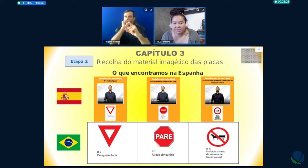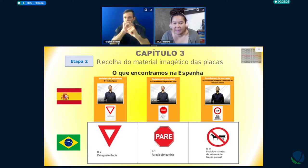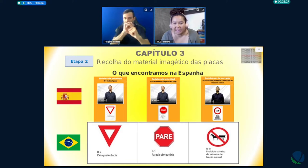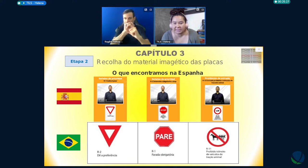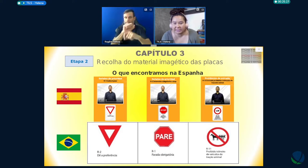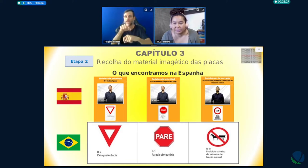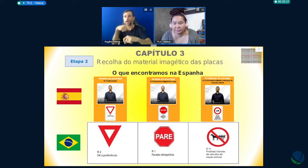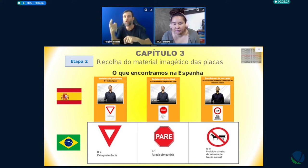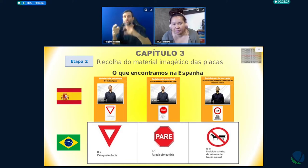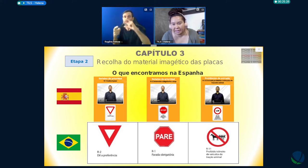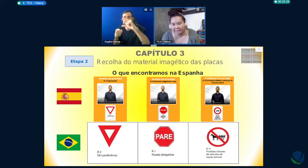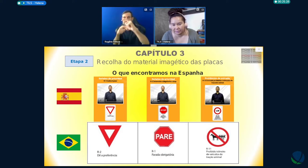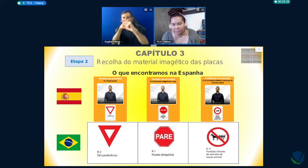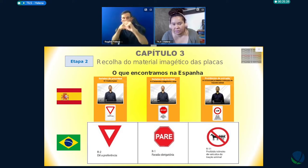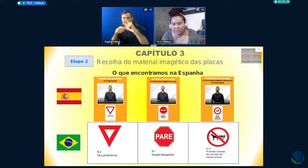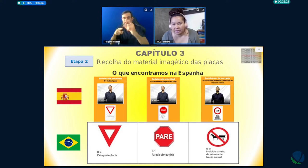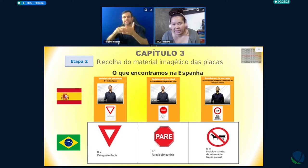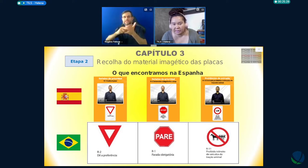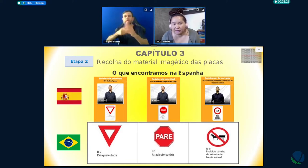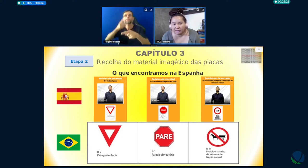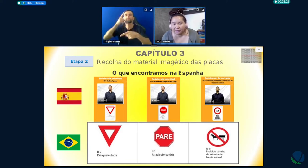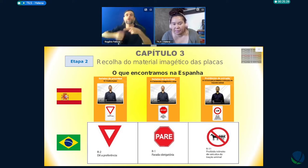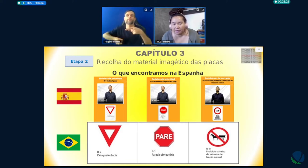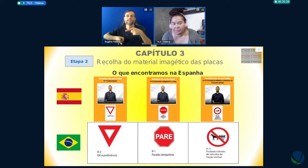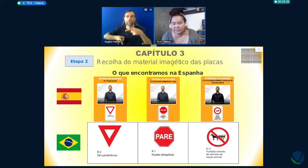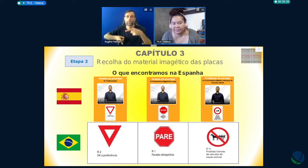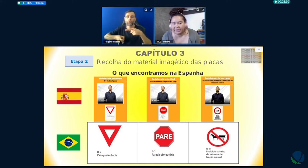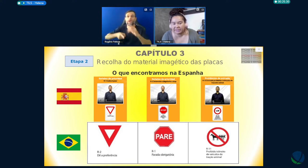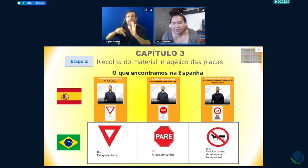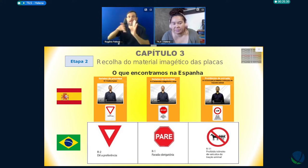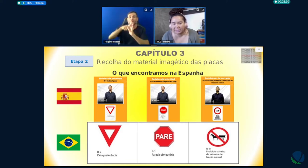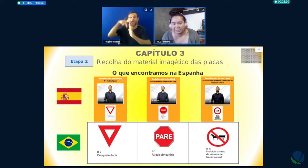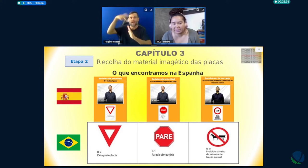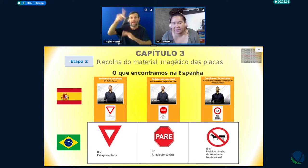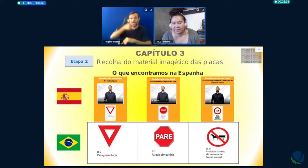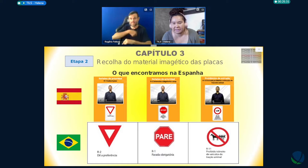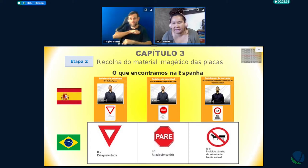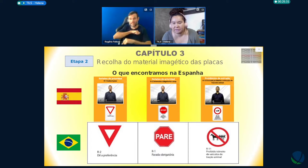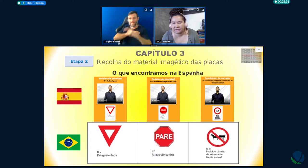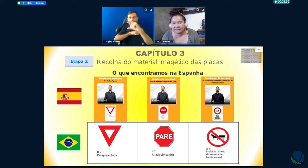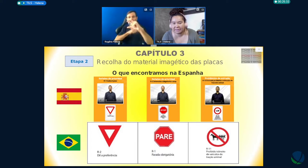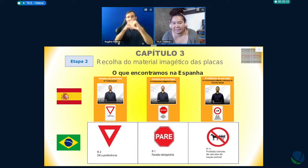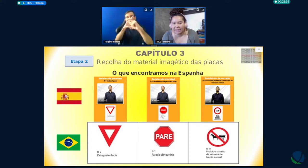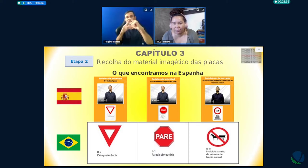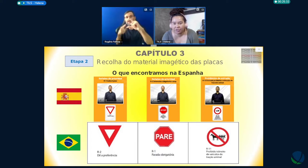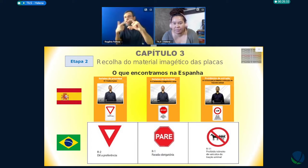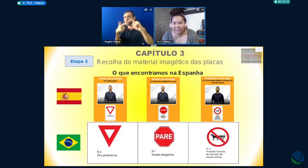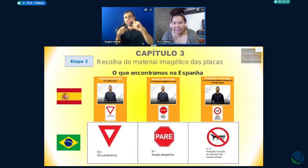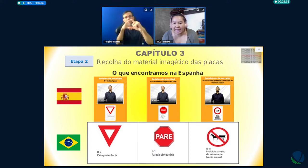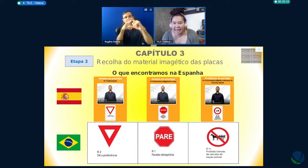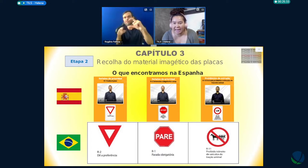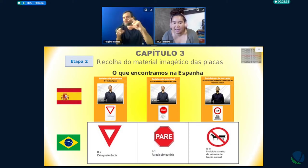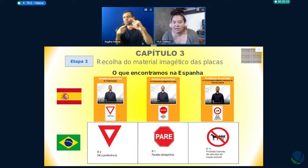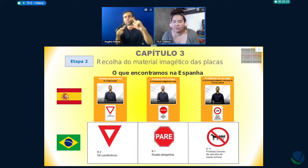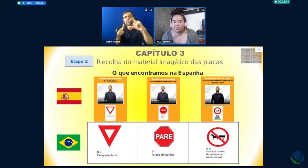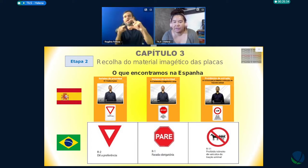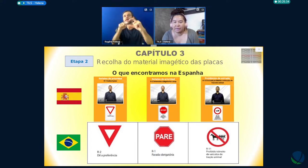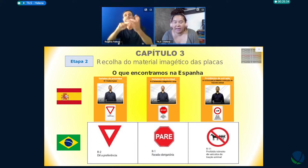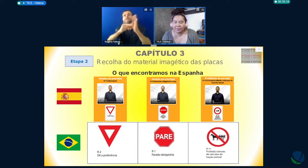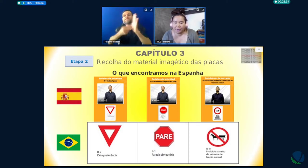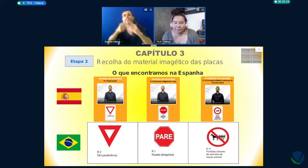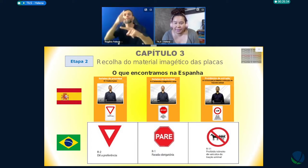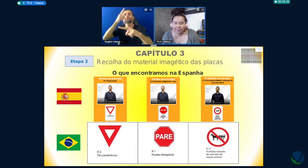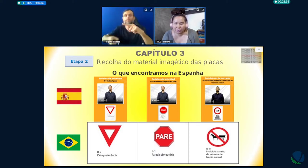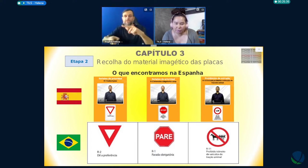com as placas aqui do Brasil, né? Então, tem algumas referências de placas que são parecidas, com exceção dessa última, que lá, quando